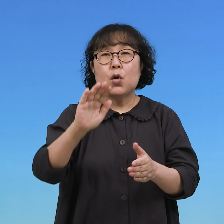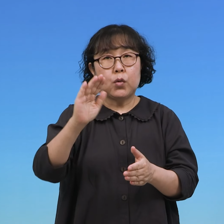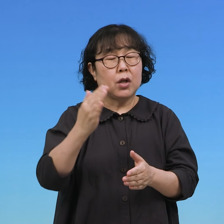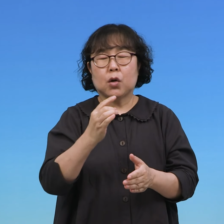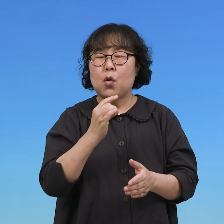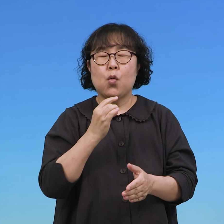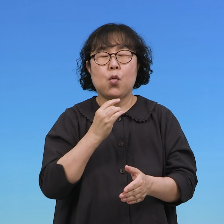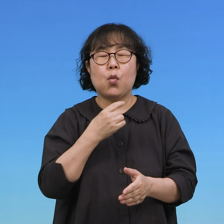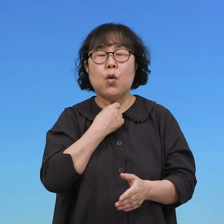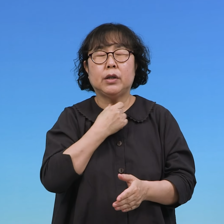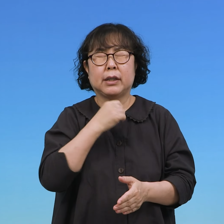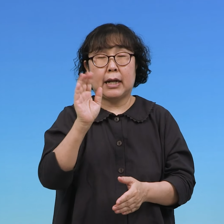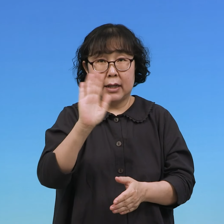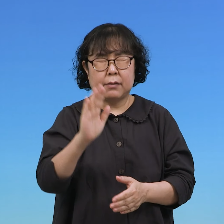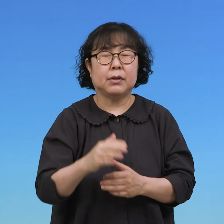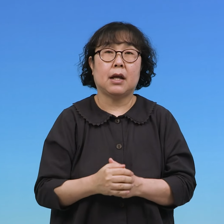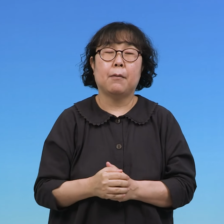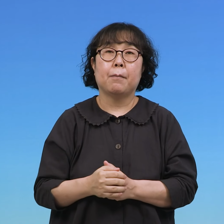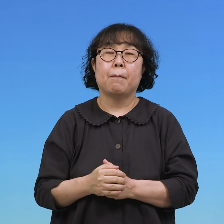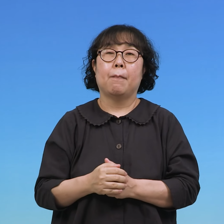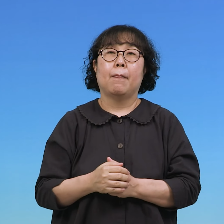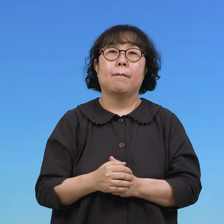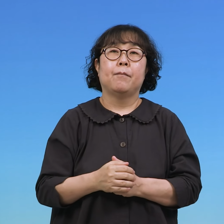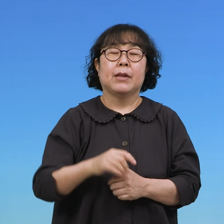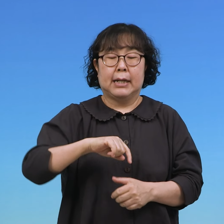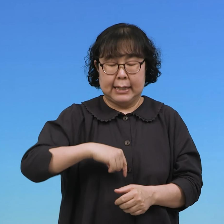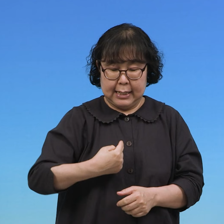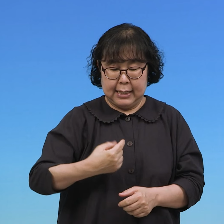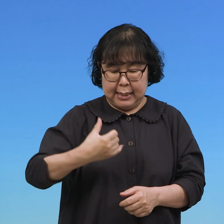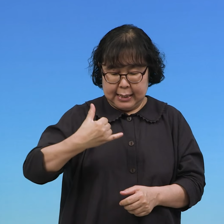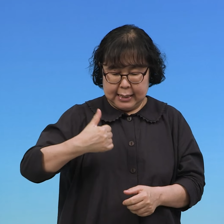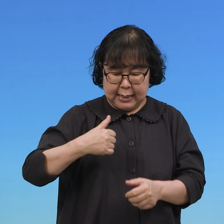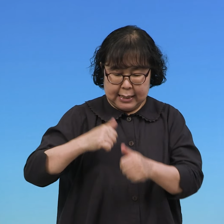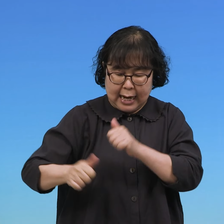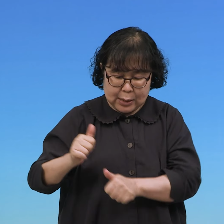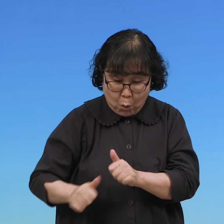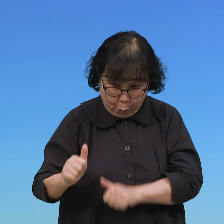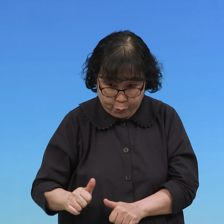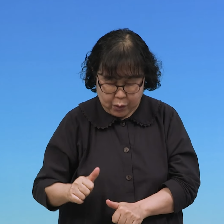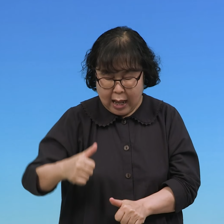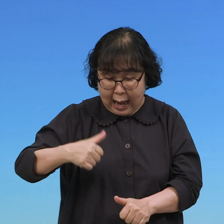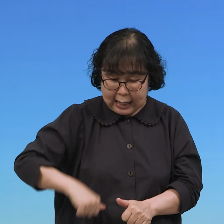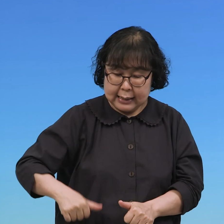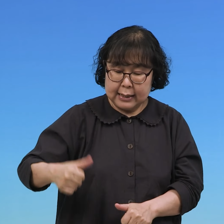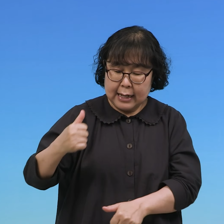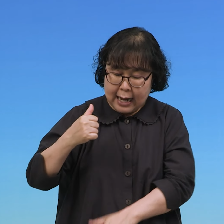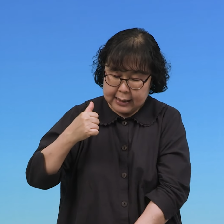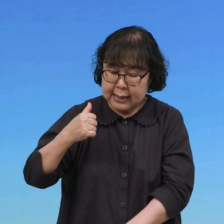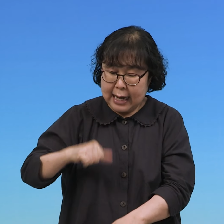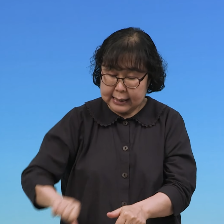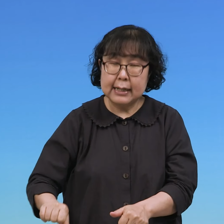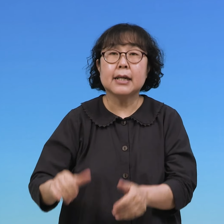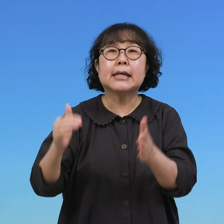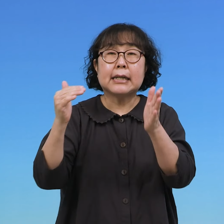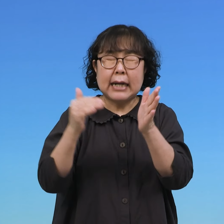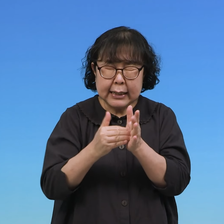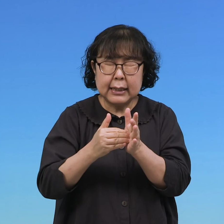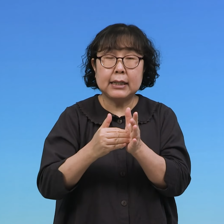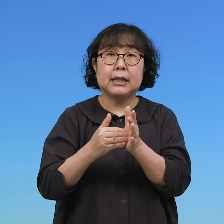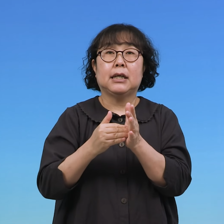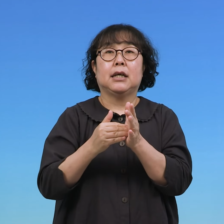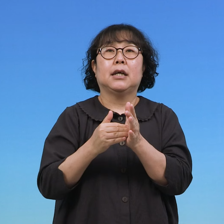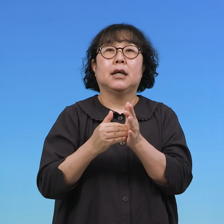하나님은 아브라함이 자기 당대뿐만 아니라 자기 자손대, 자기 아들대, 아들의